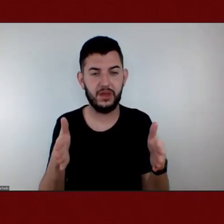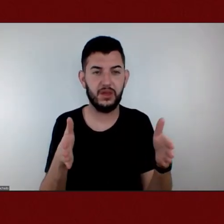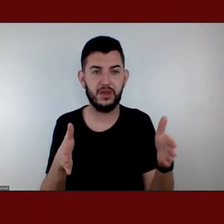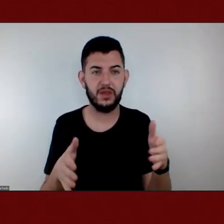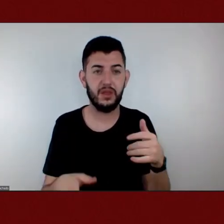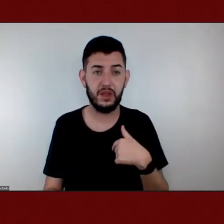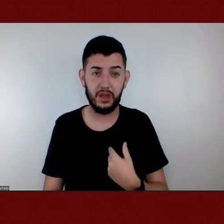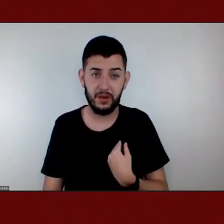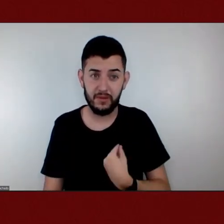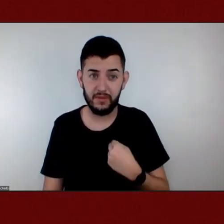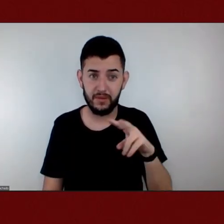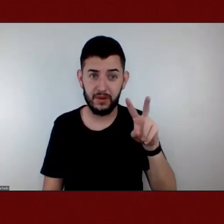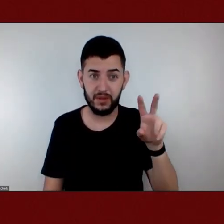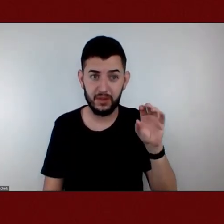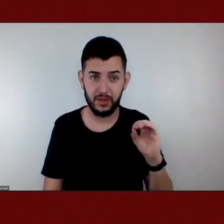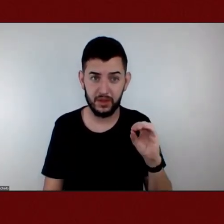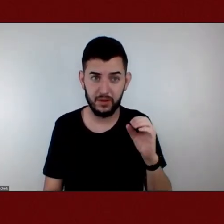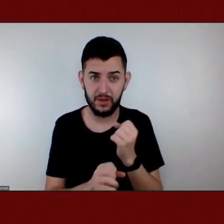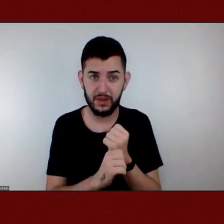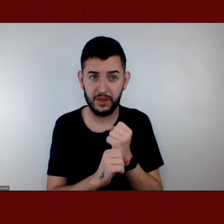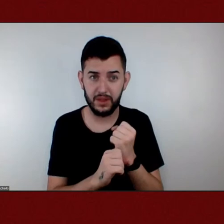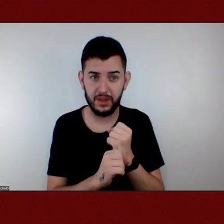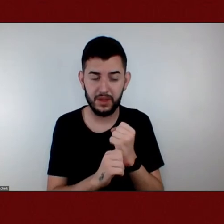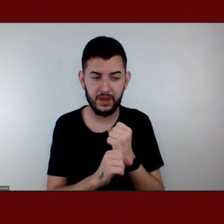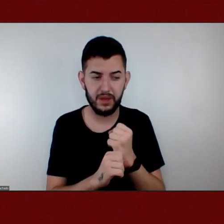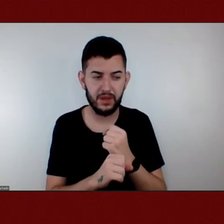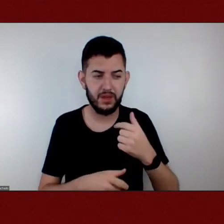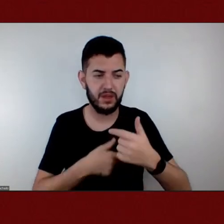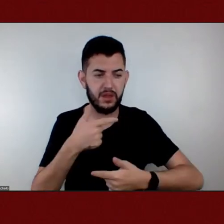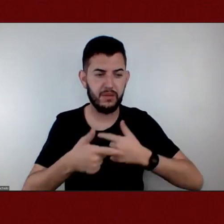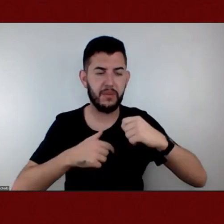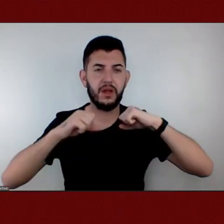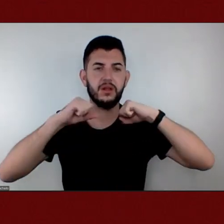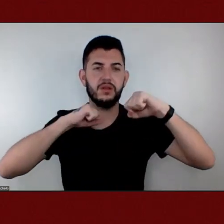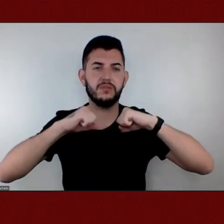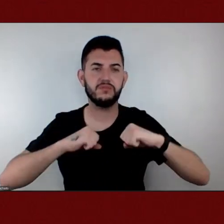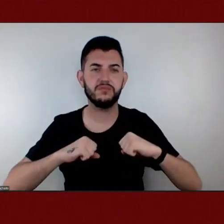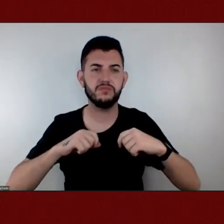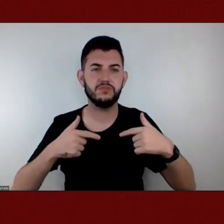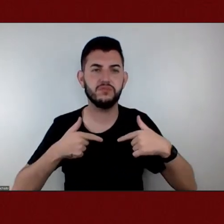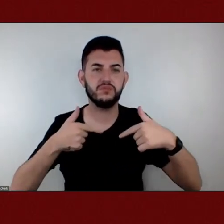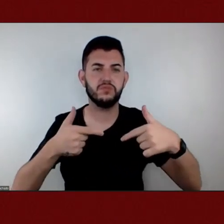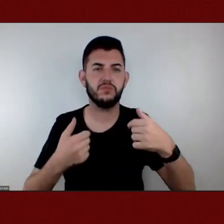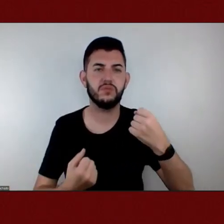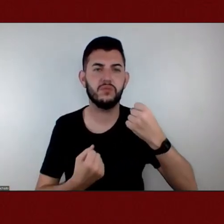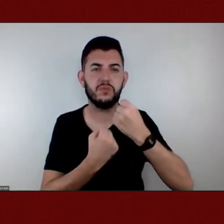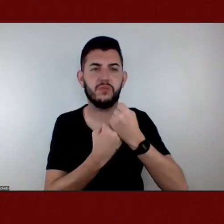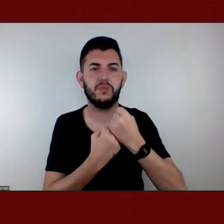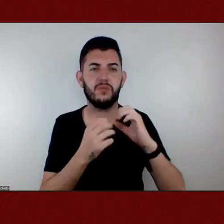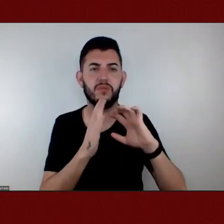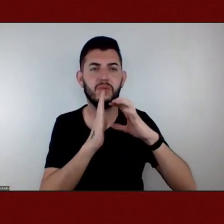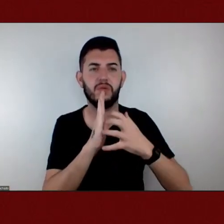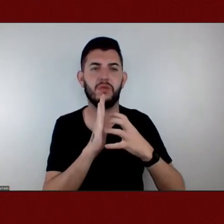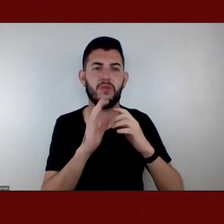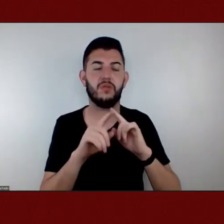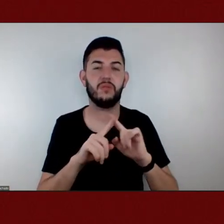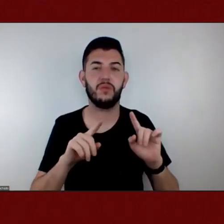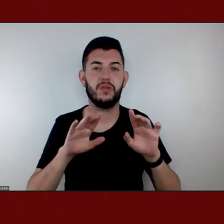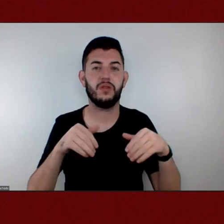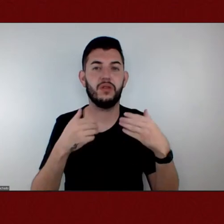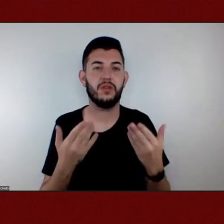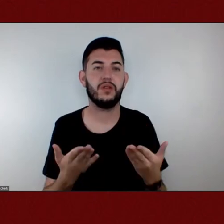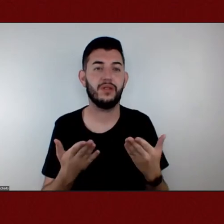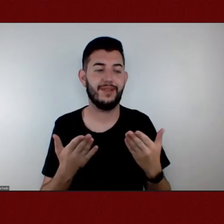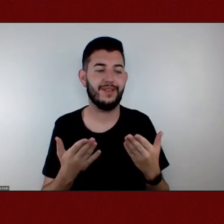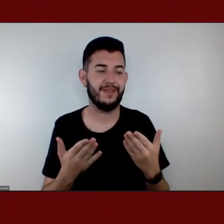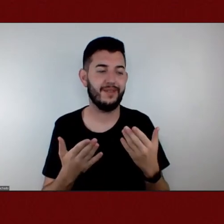como militante do partido. Não imaginava Até porque também não imaginava chegar aos 80